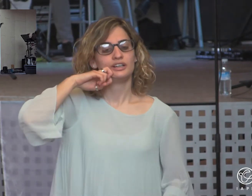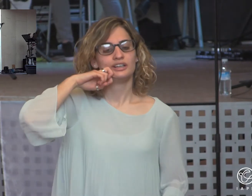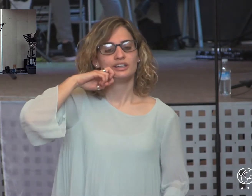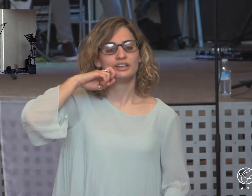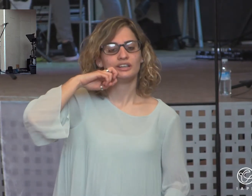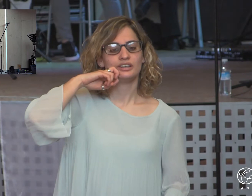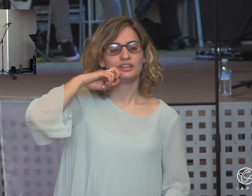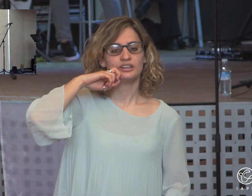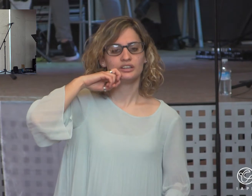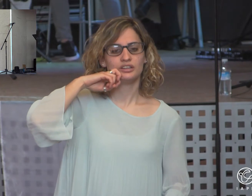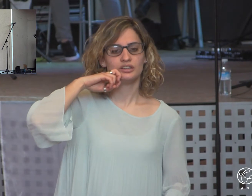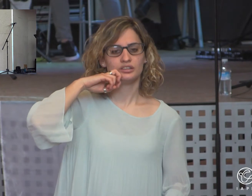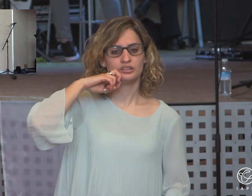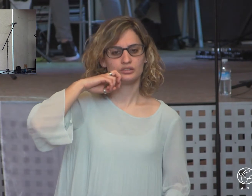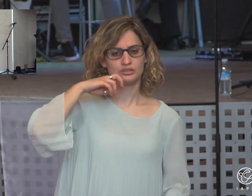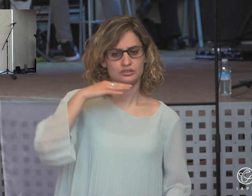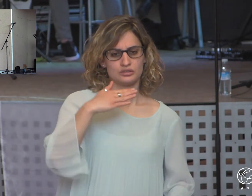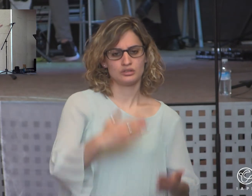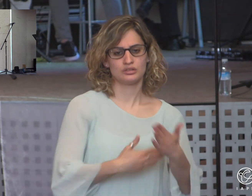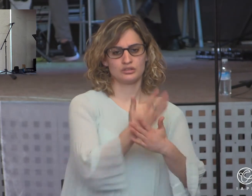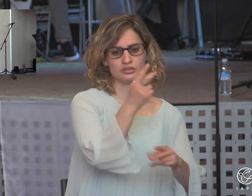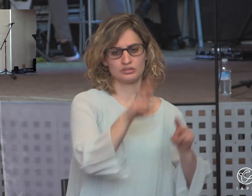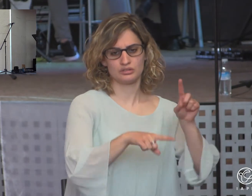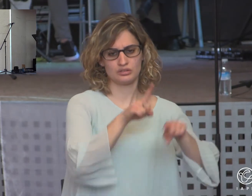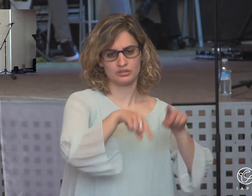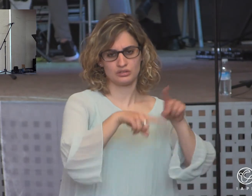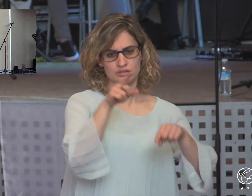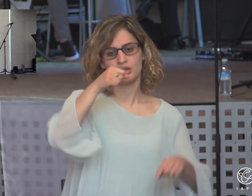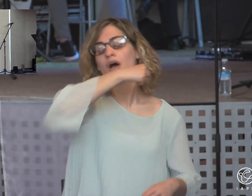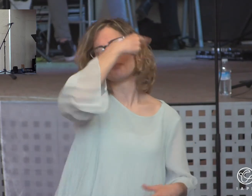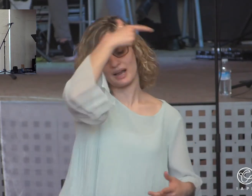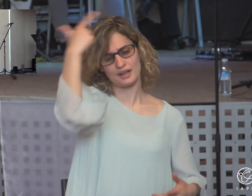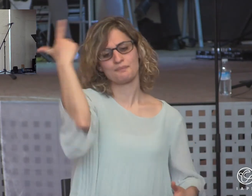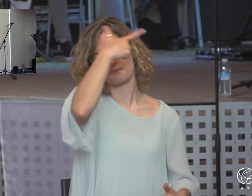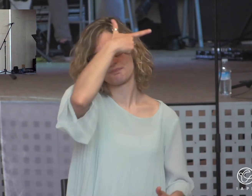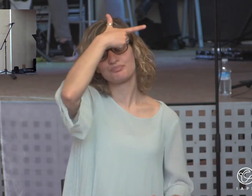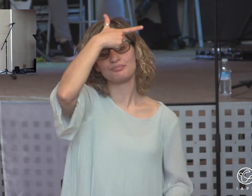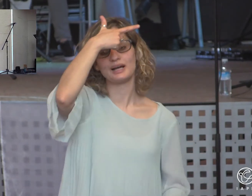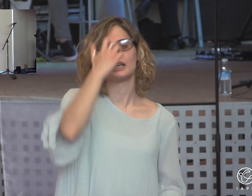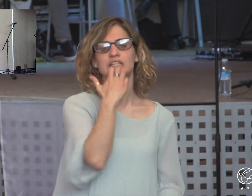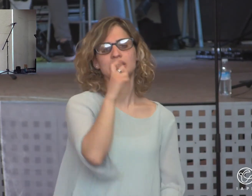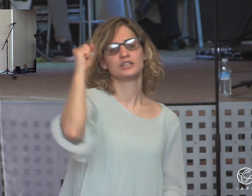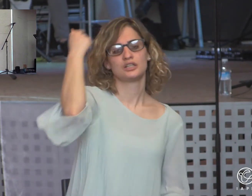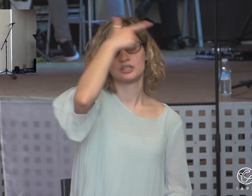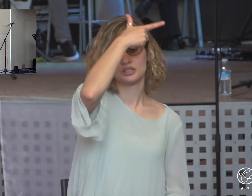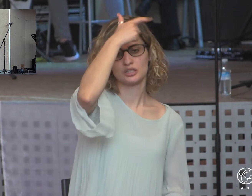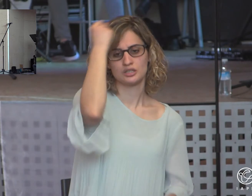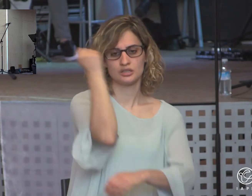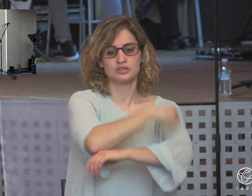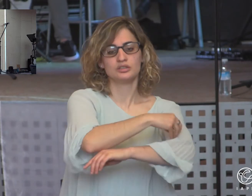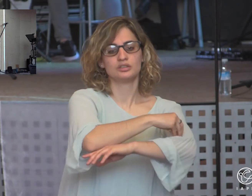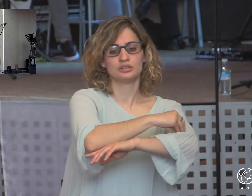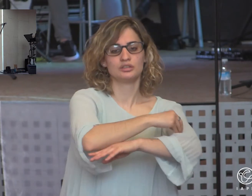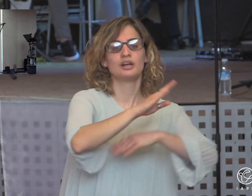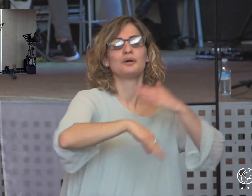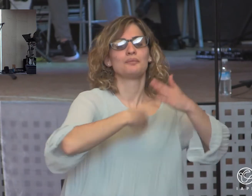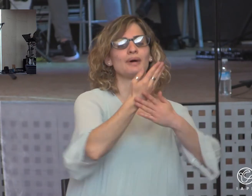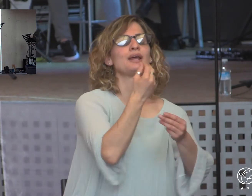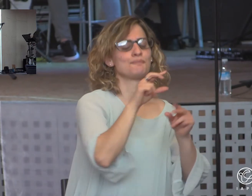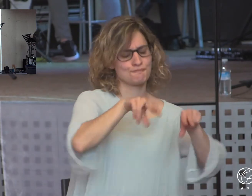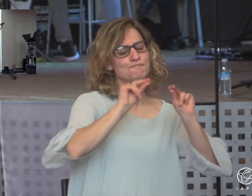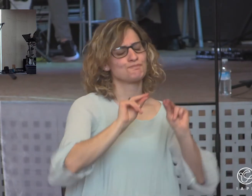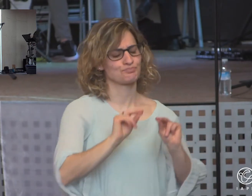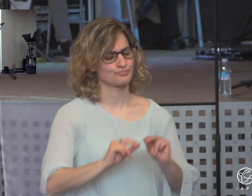no me voy a meter en dilucidar porque hay gente que la sitúa un poco después, un poco antes. Pero lo que los cristianos hemos hecho